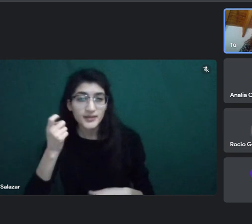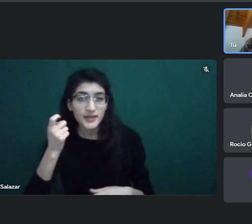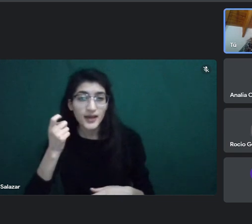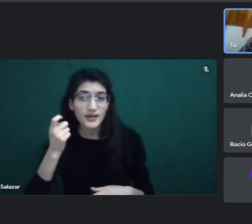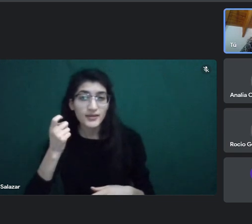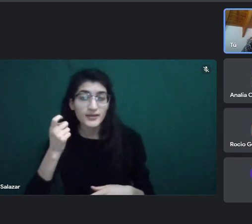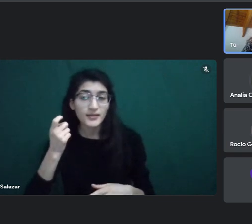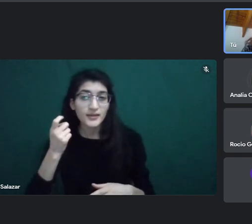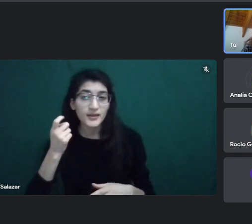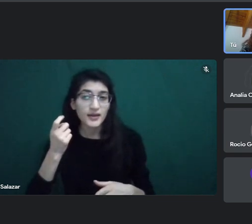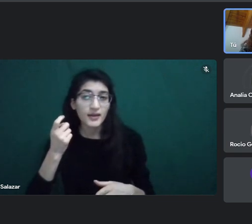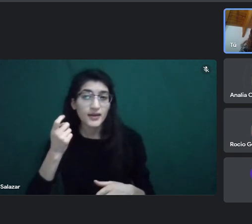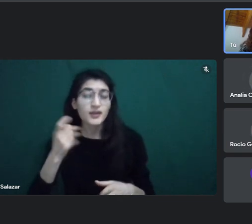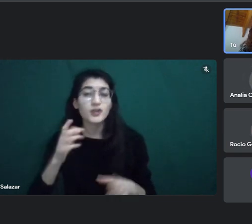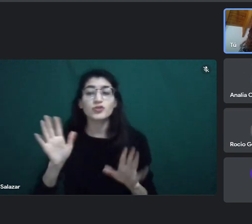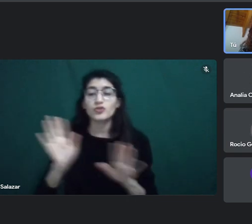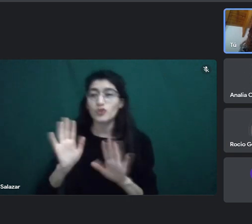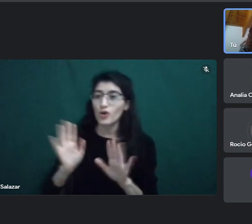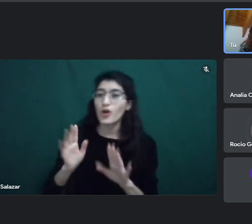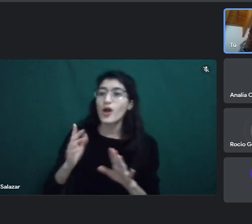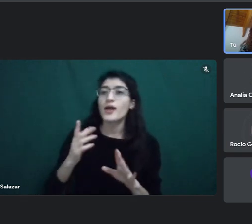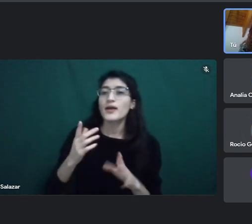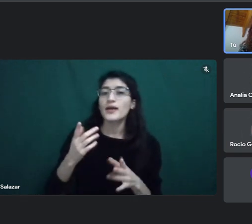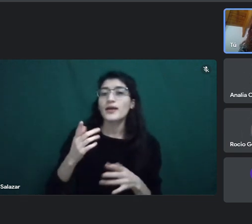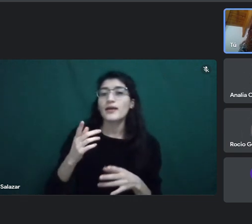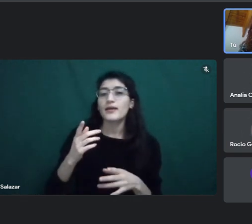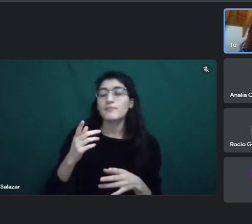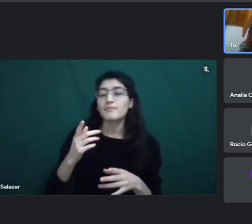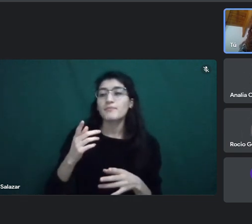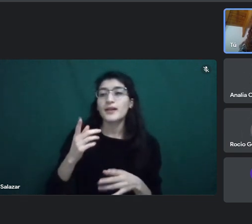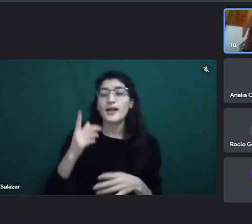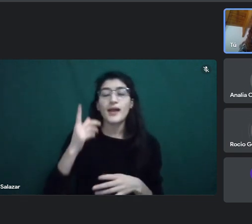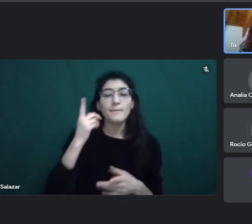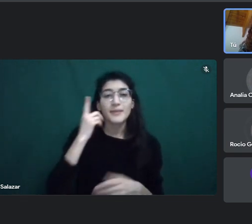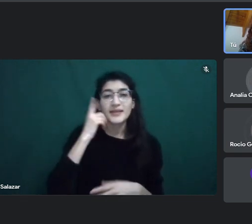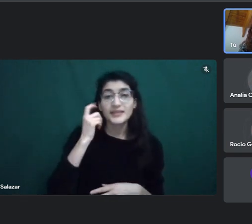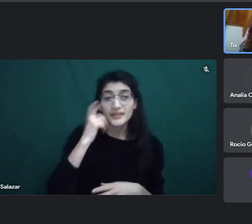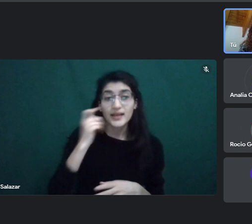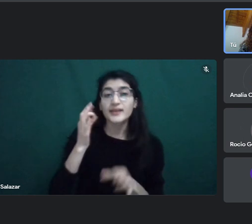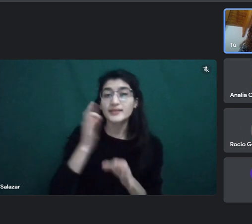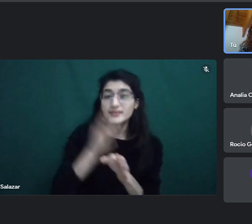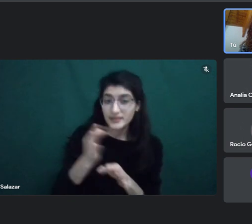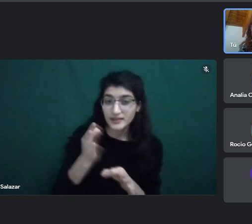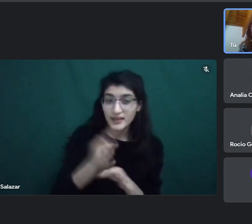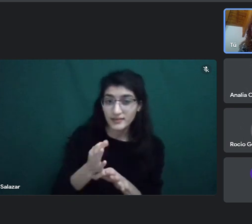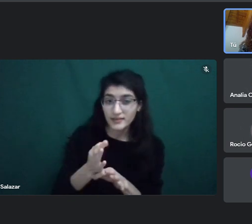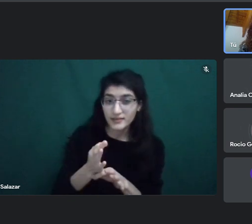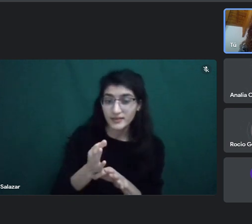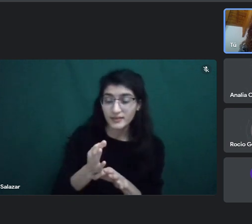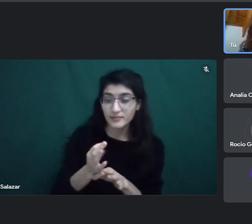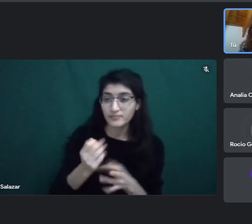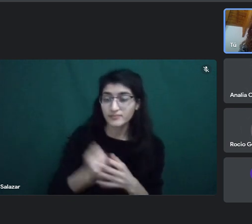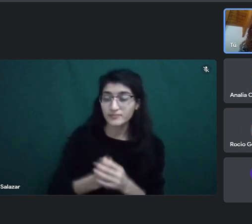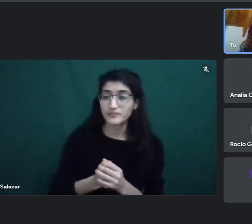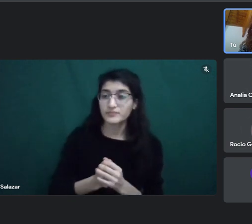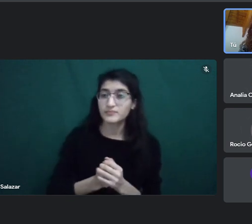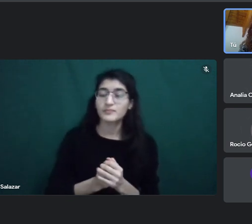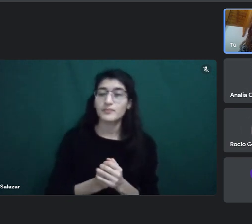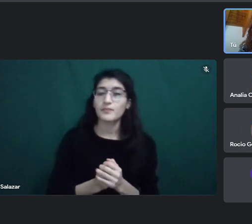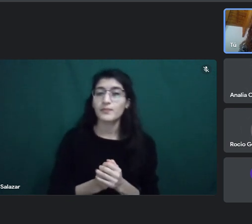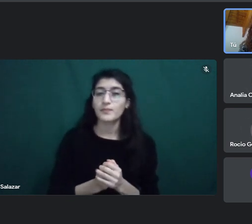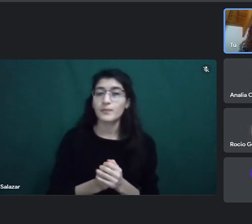no aprendizaje. ¿Sí? Teaching es enseñanza con TIC, ¿sí? O con